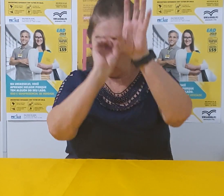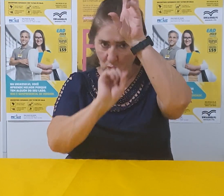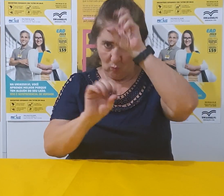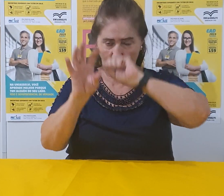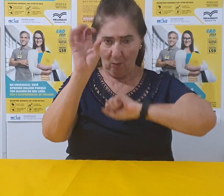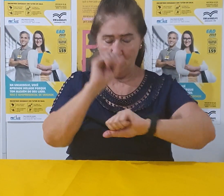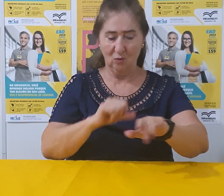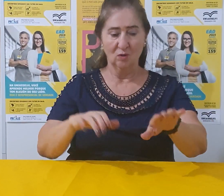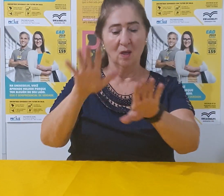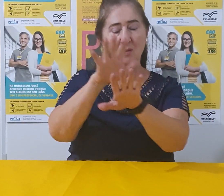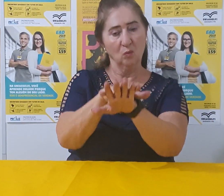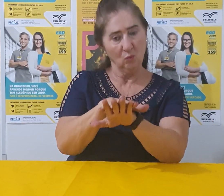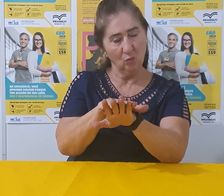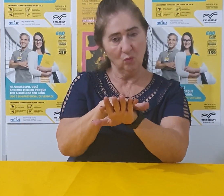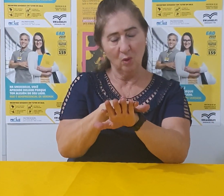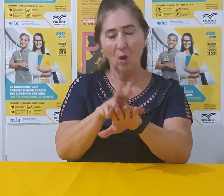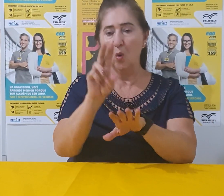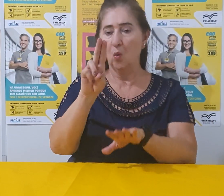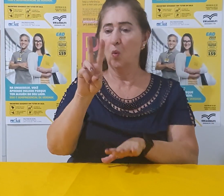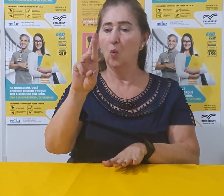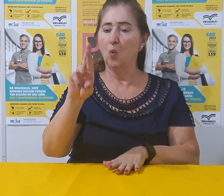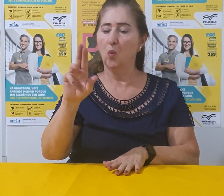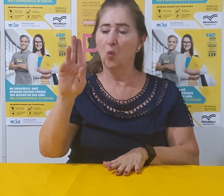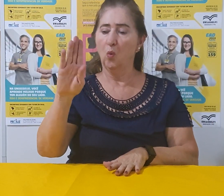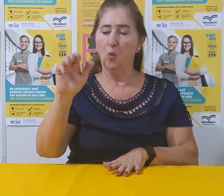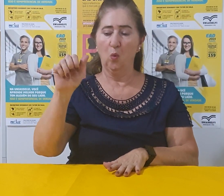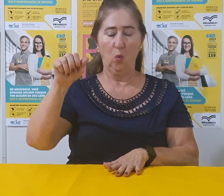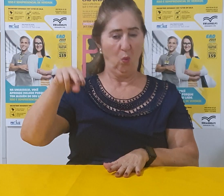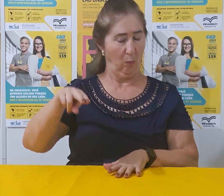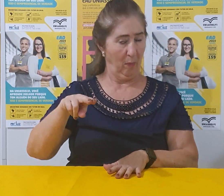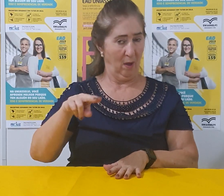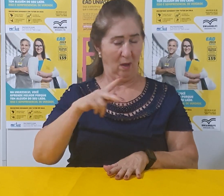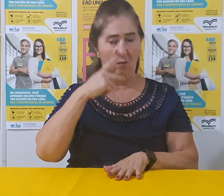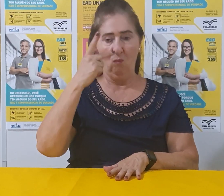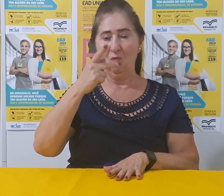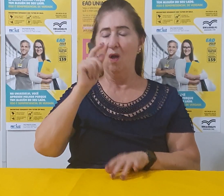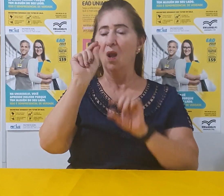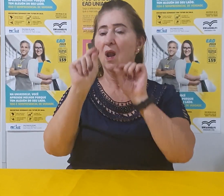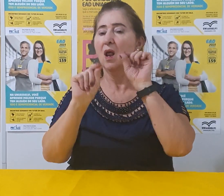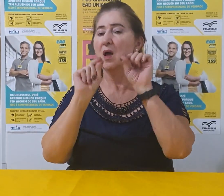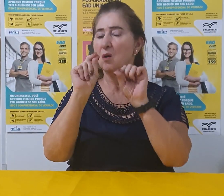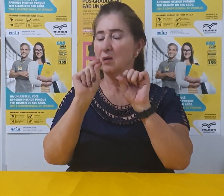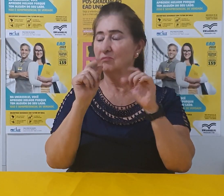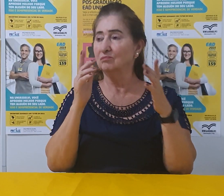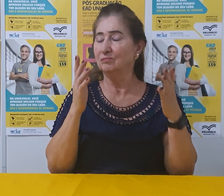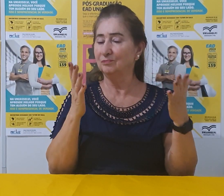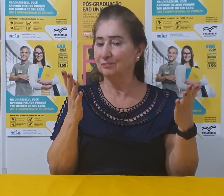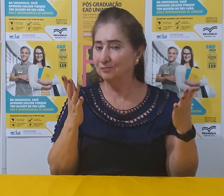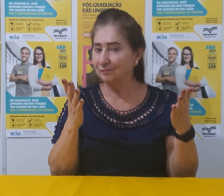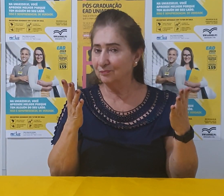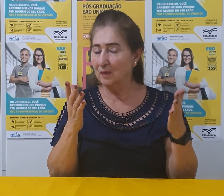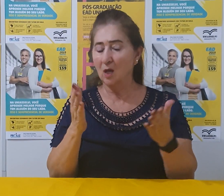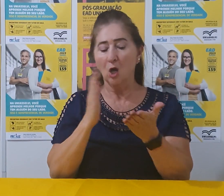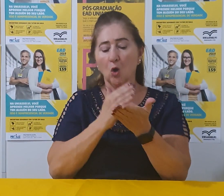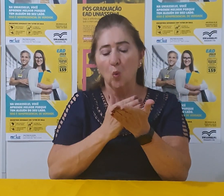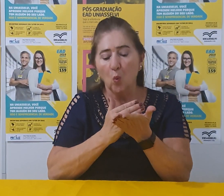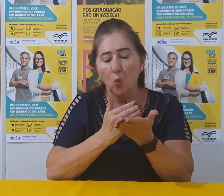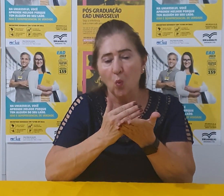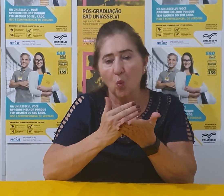inclusivo, Urban corrobora que deve-se iniciar na preparação do plano de